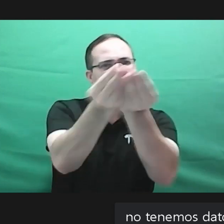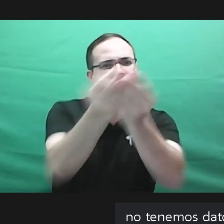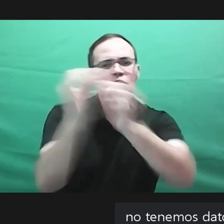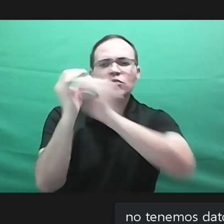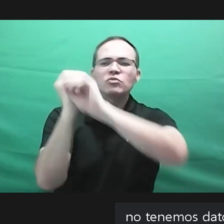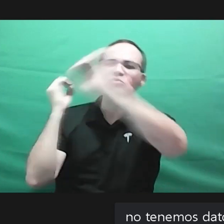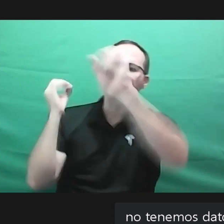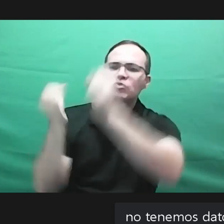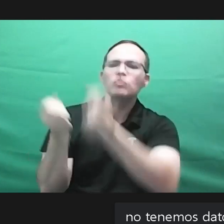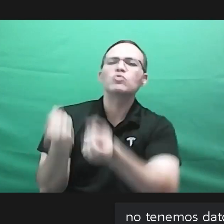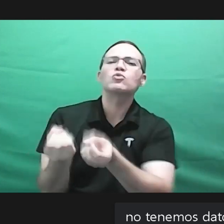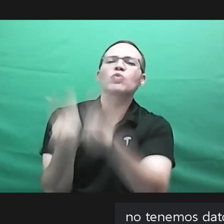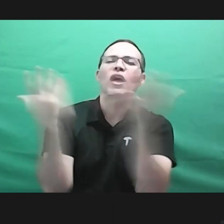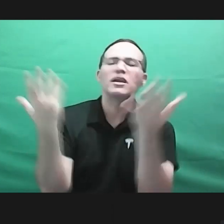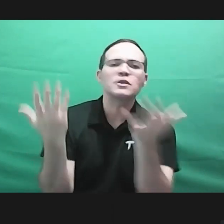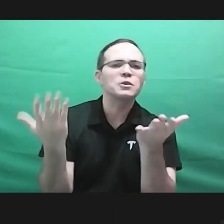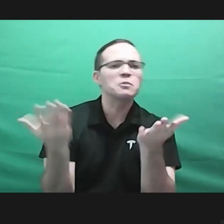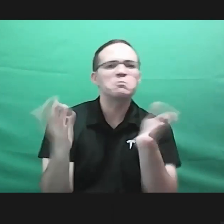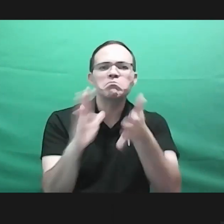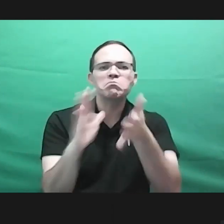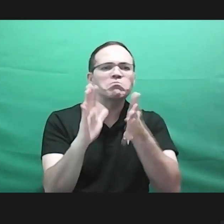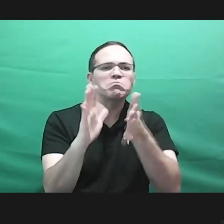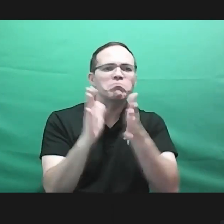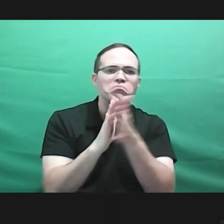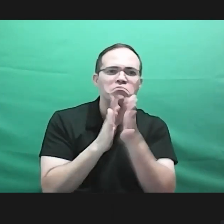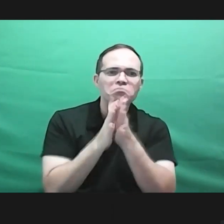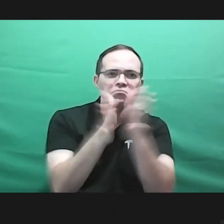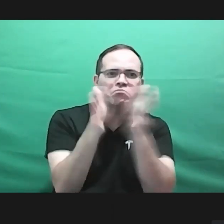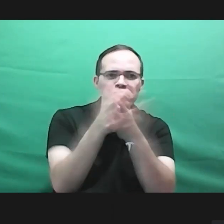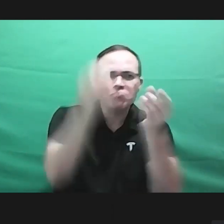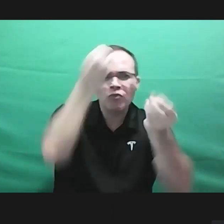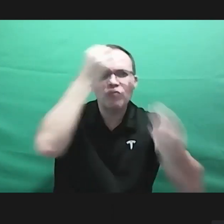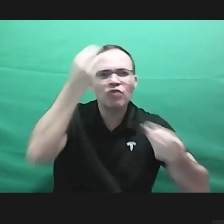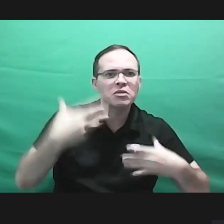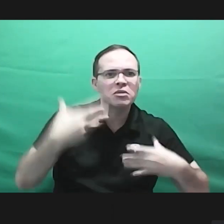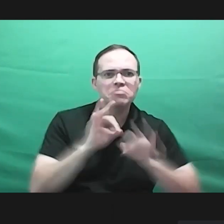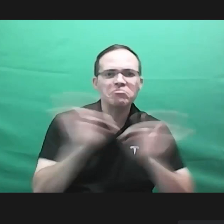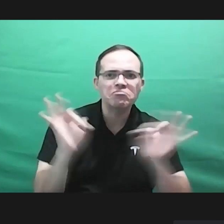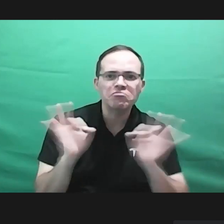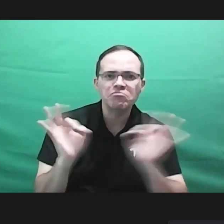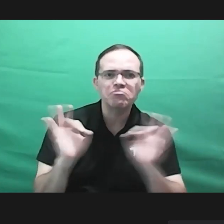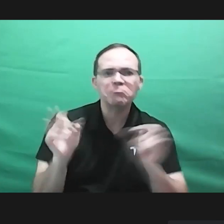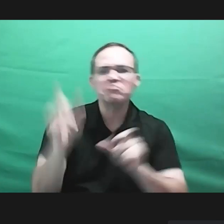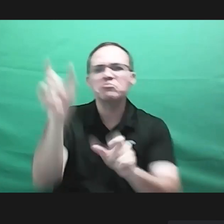tipos de apoyo disponibles y el porcentaje de demanda insatisfecha, es decir,